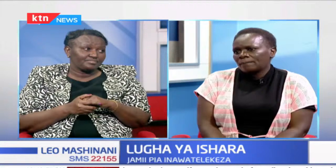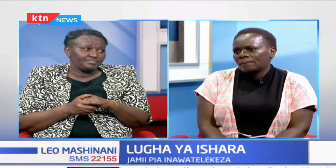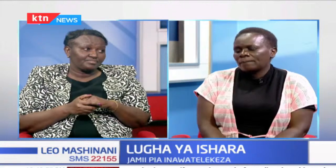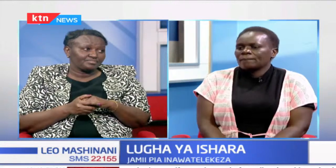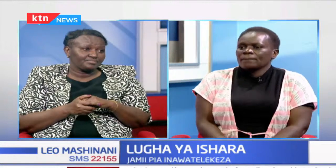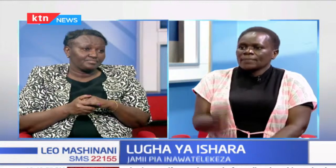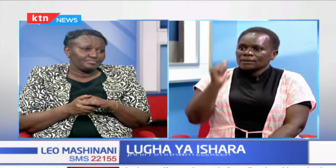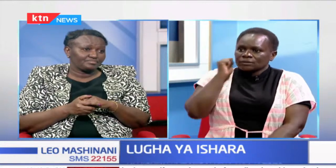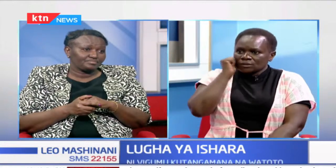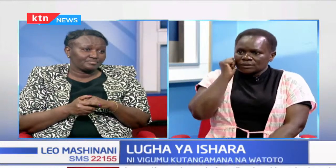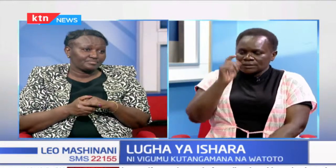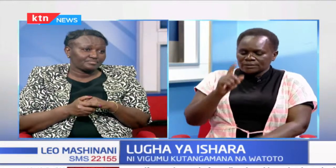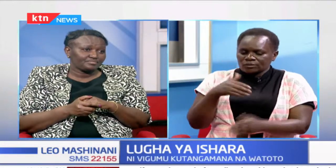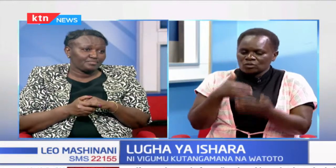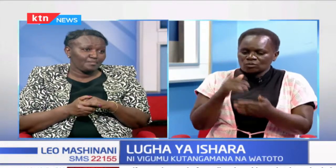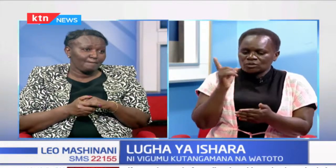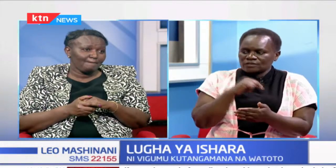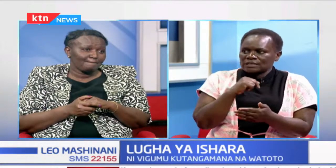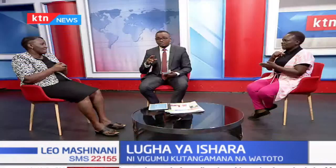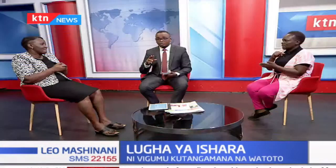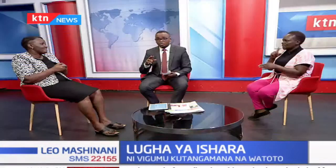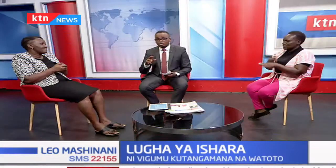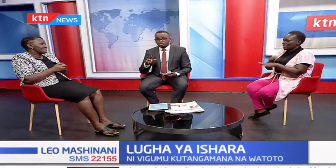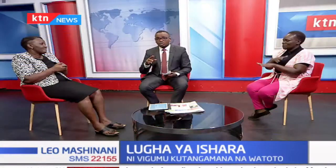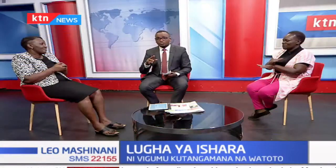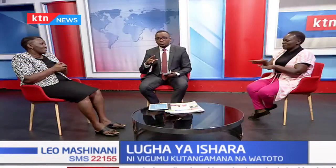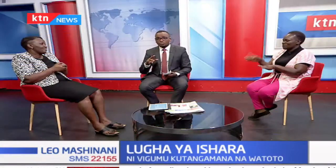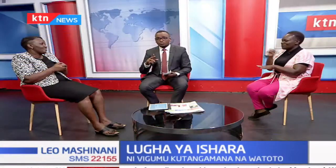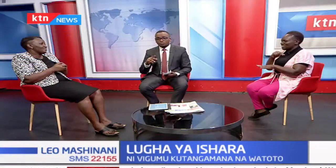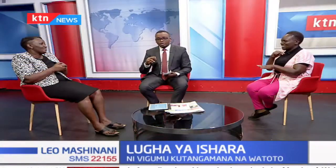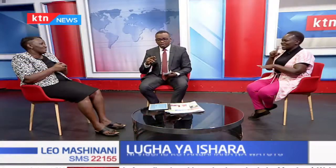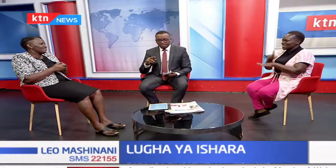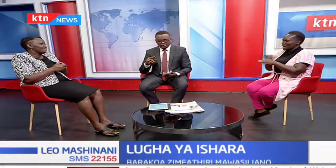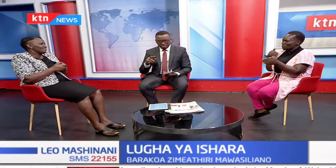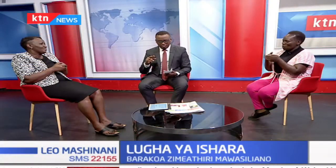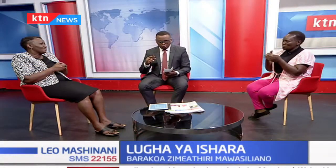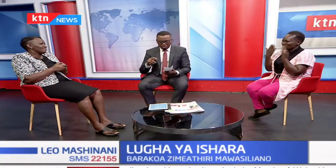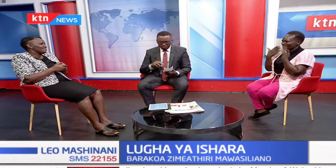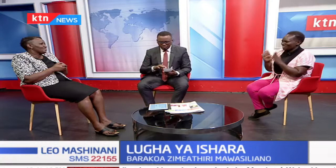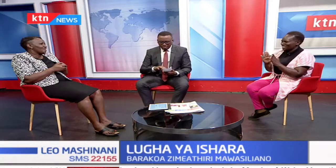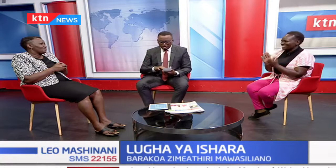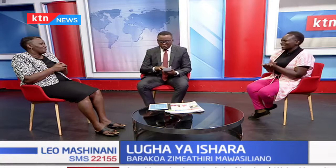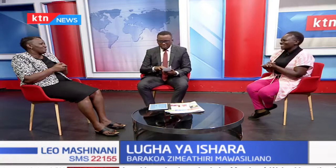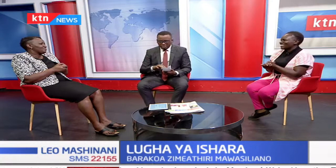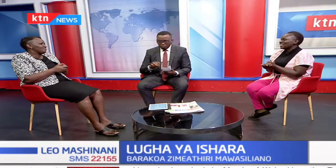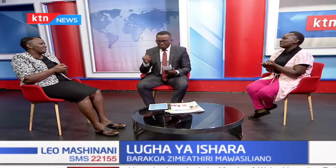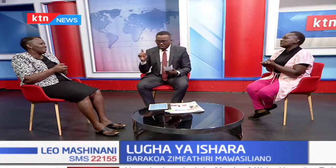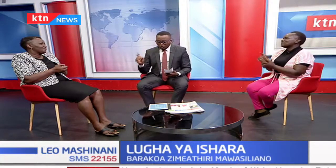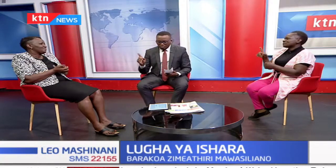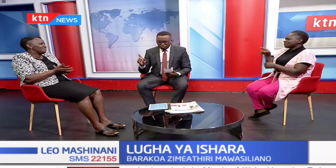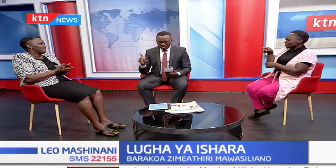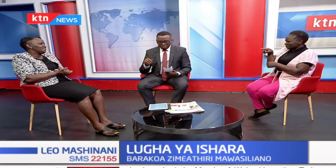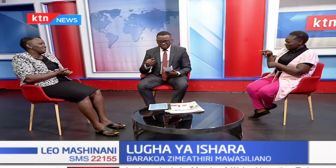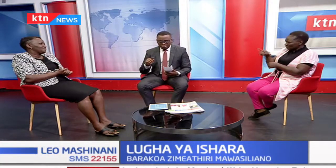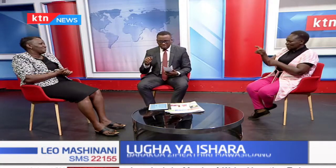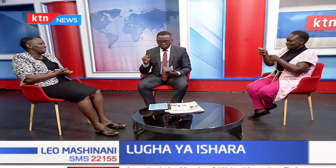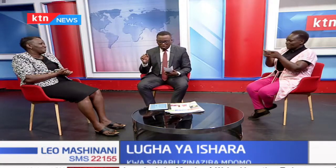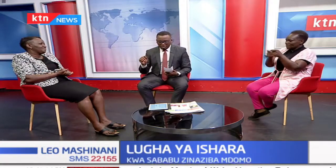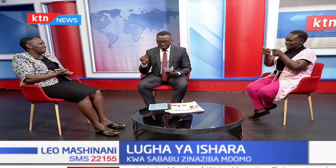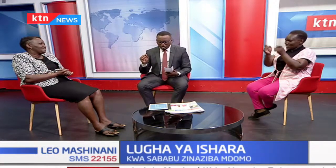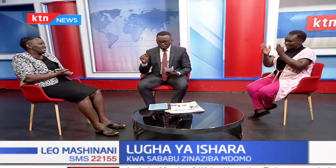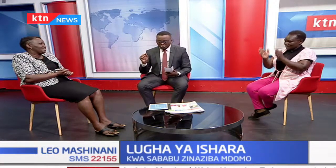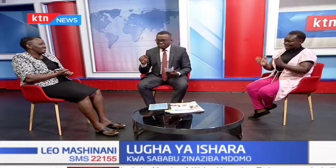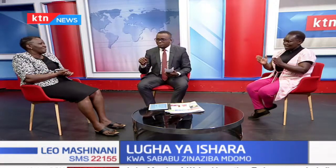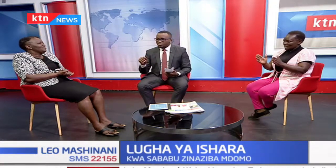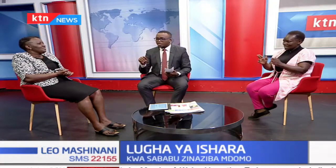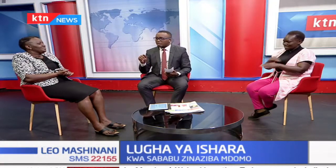Na Josephine, tukimalizia na kinambua kwamba kidogo tuko karibu kufunga sehemu hii. Je, wewe kama mkurugenzi wa